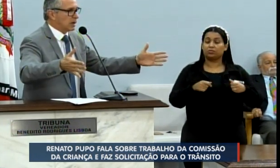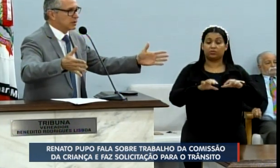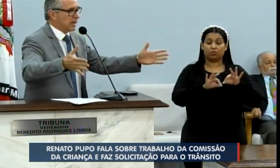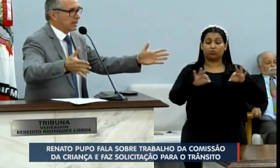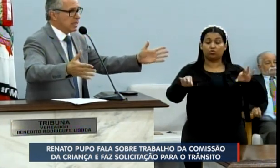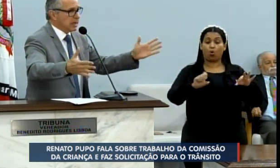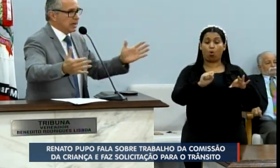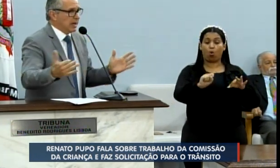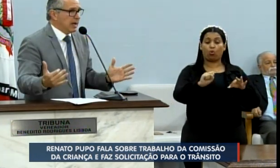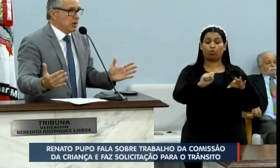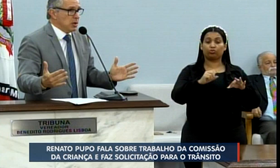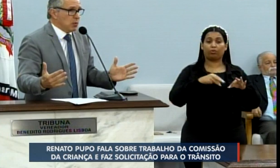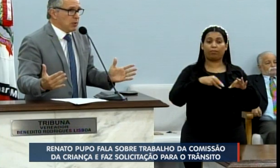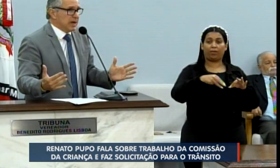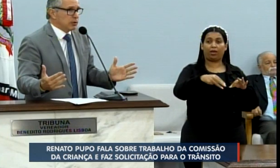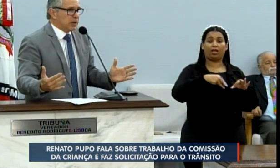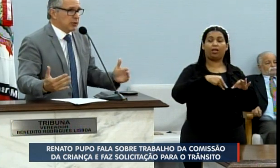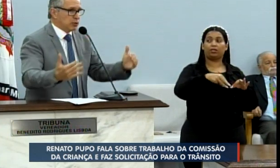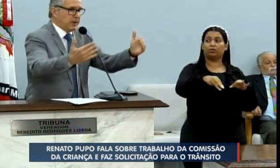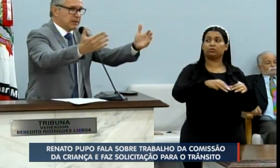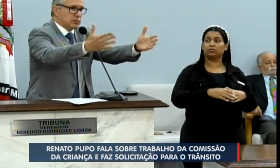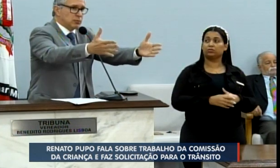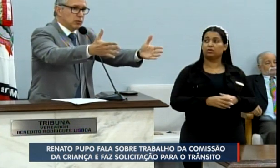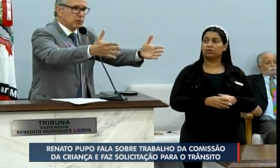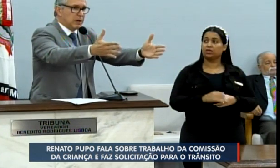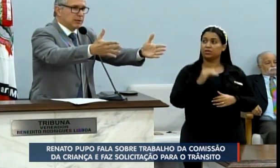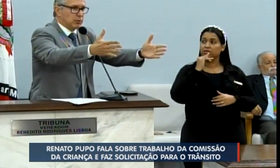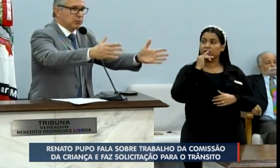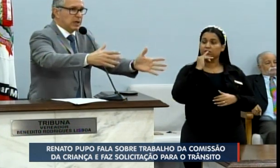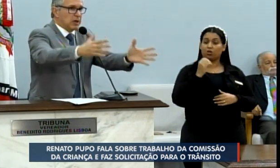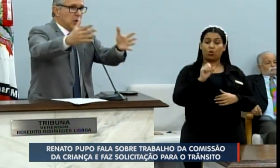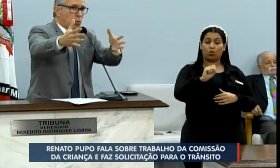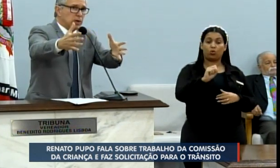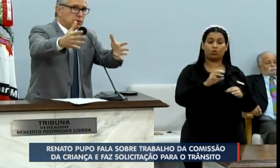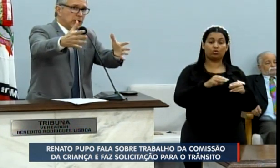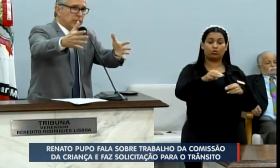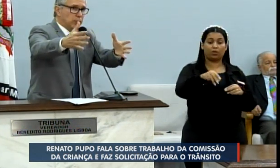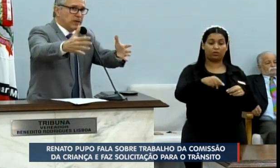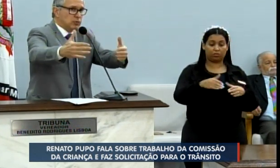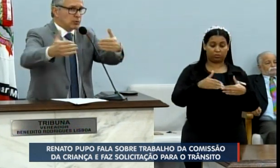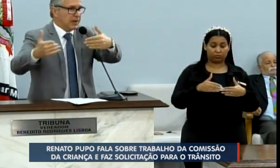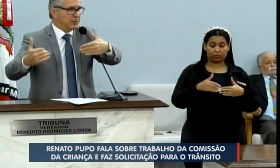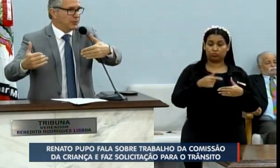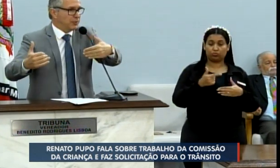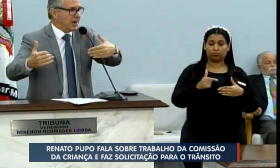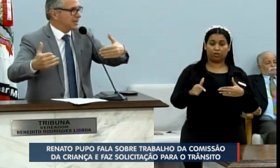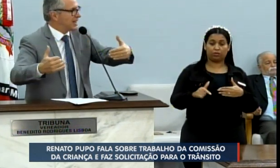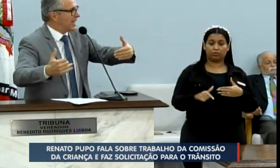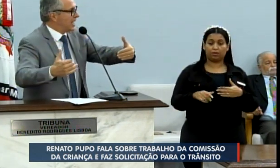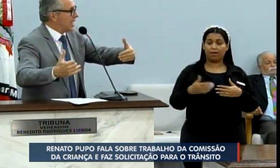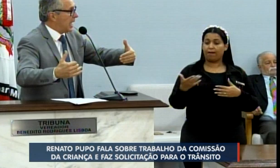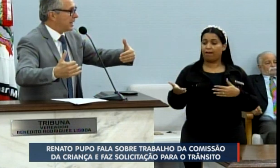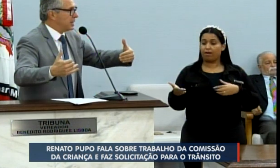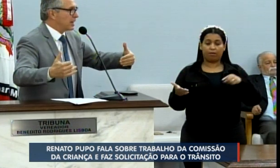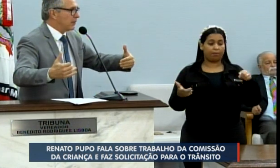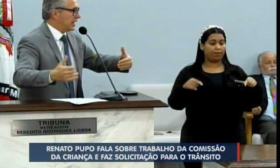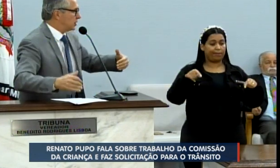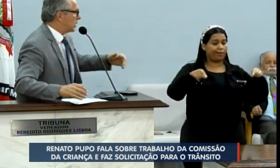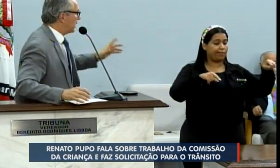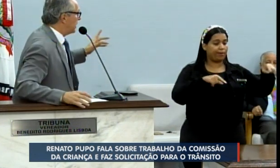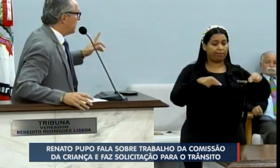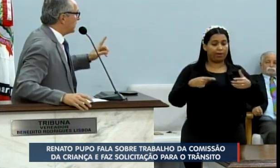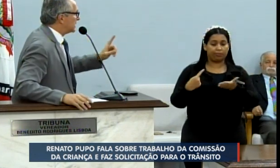metros de calçada. E lá, um lado tem 8 metros, do outro lado não tem. Quando tem 8 metros do outro lado, não acha a guia